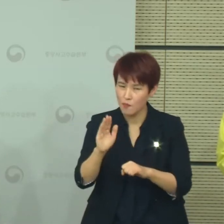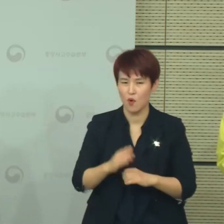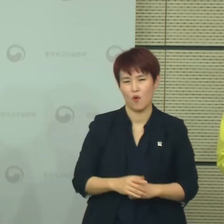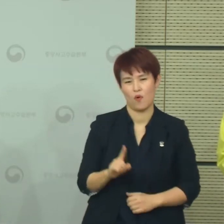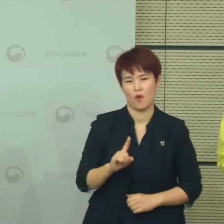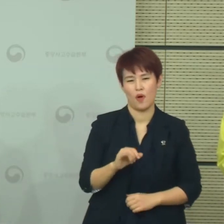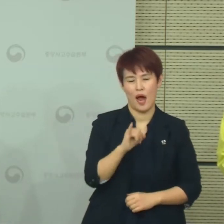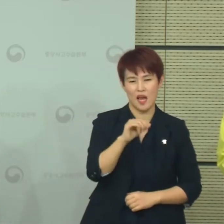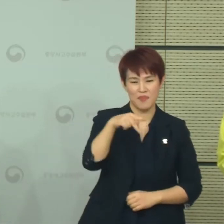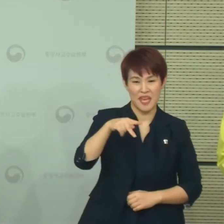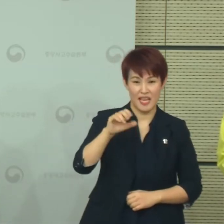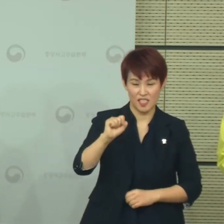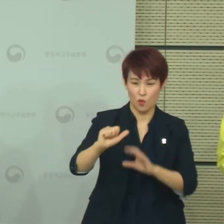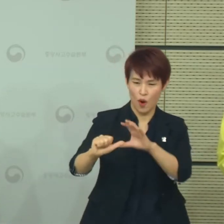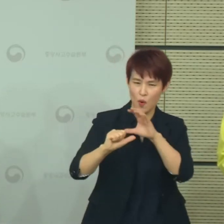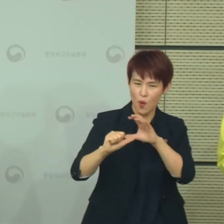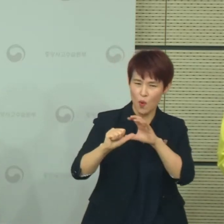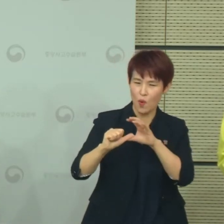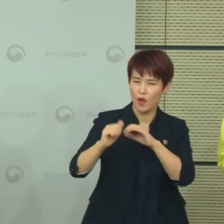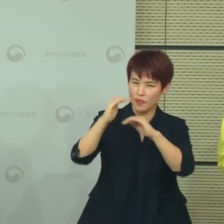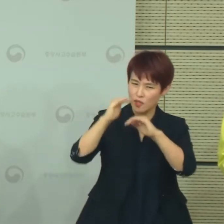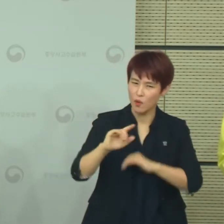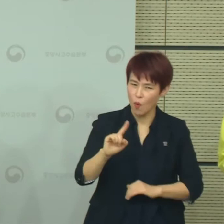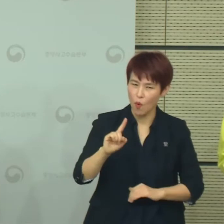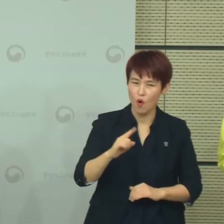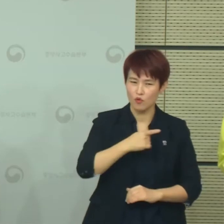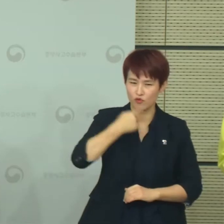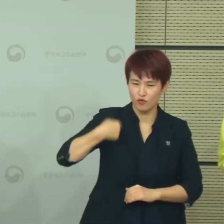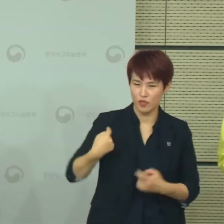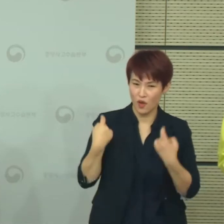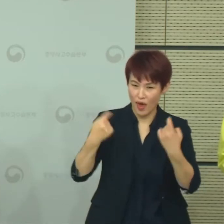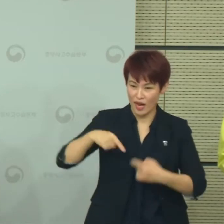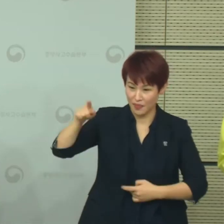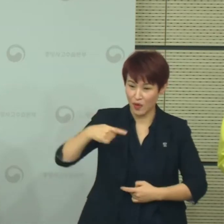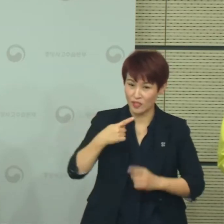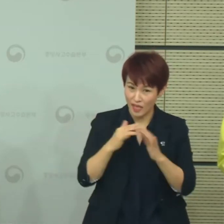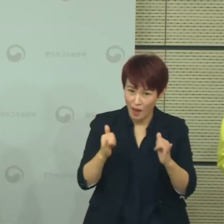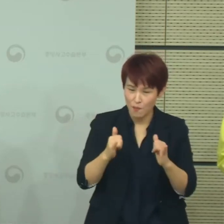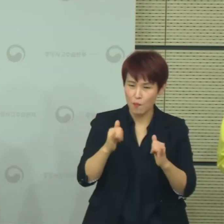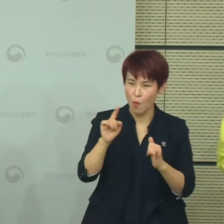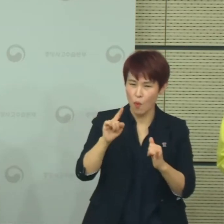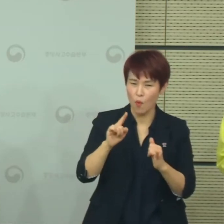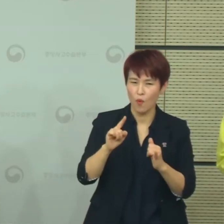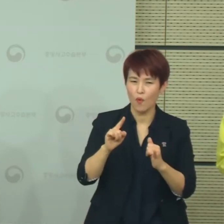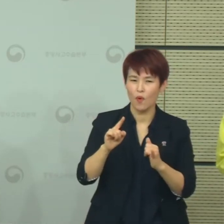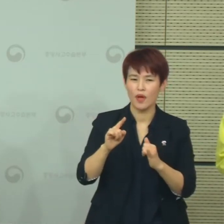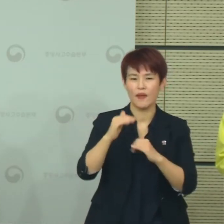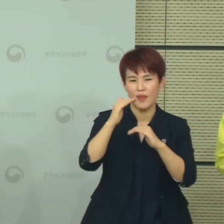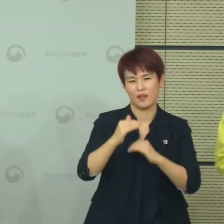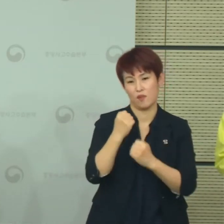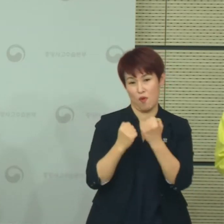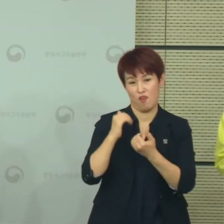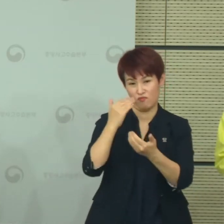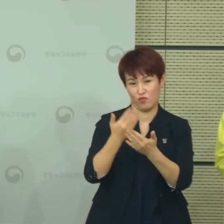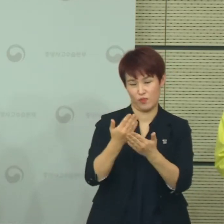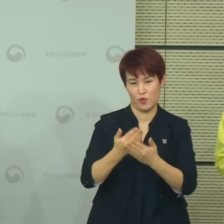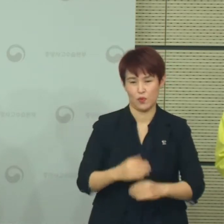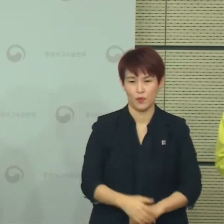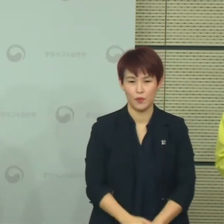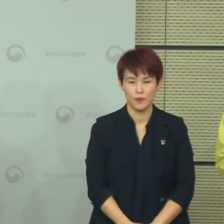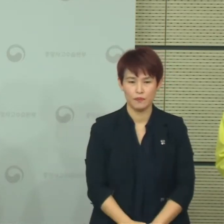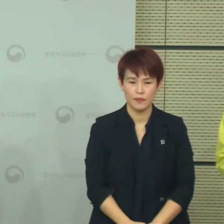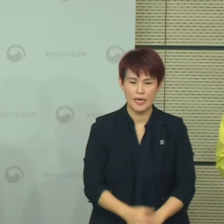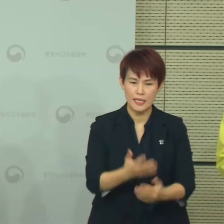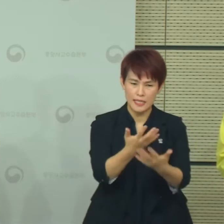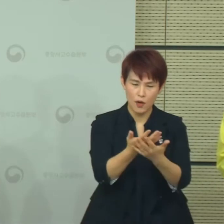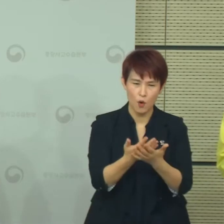활용 비율은 얼마였고, 그 중국 여행 인력 종사자 업무 배제는 뭐 몇 개 기관이 몇 명에 대해서 이행했는지. 그리고 이거는 그